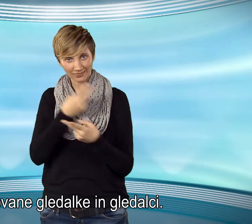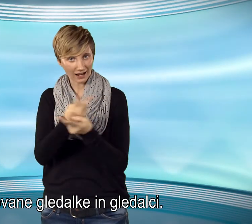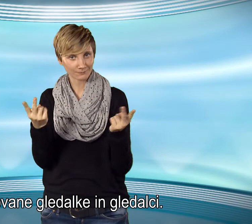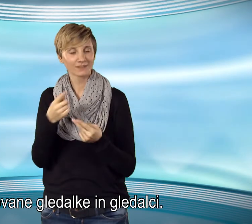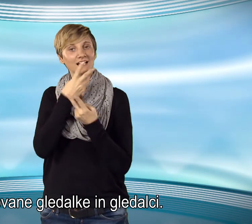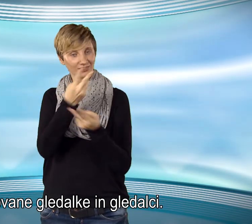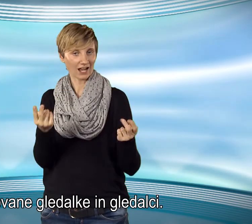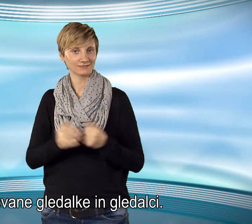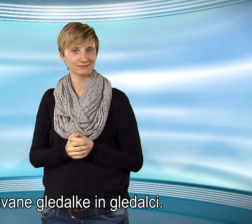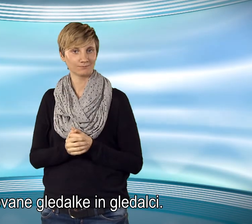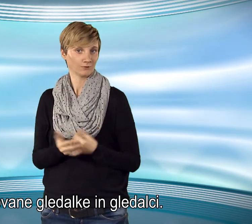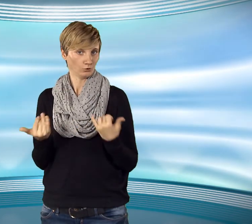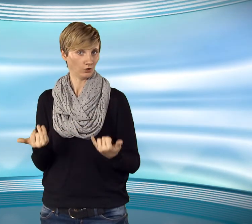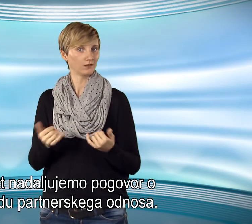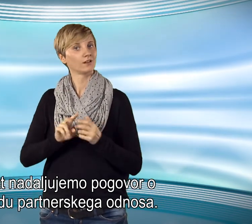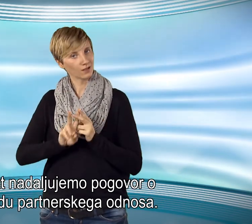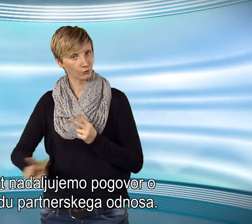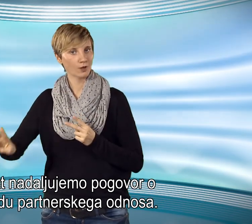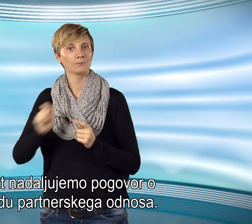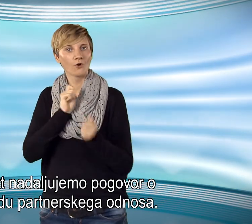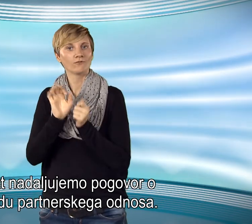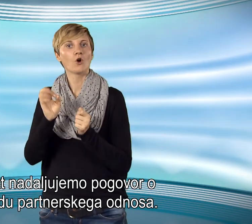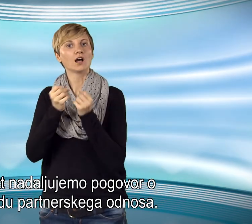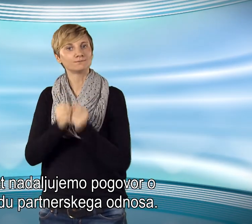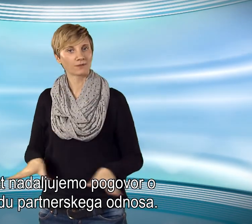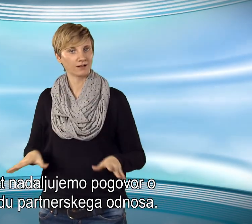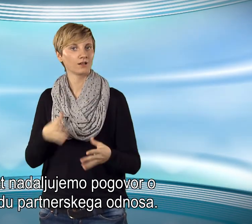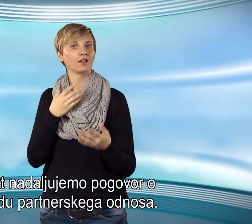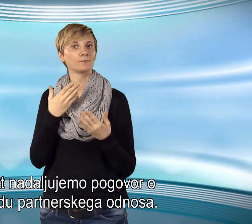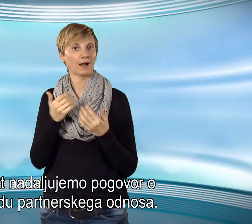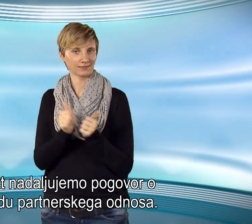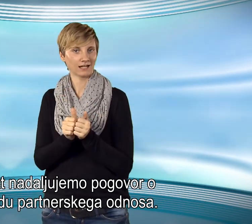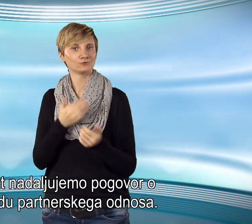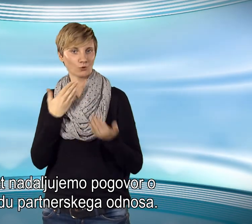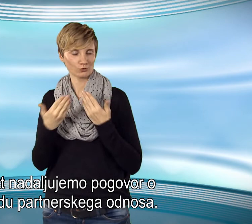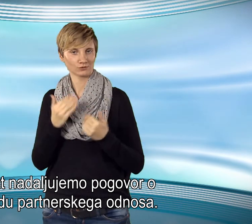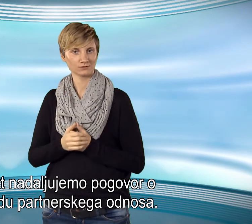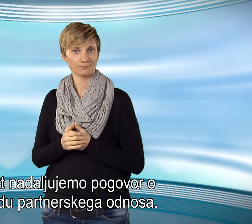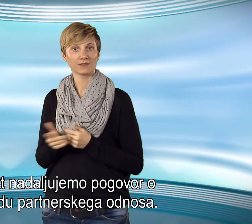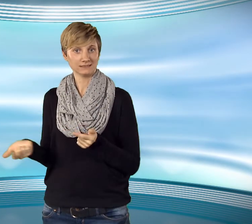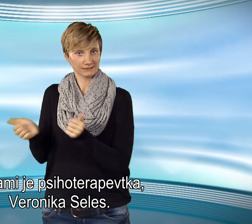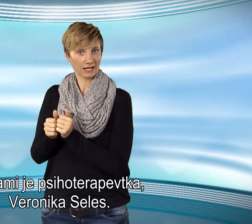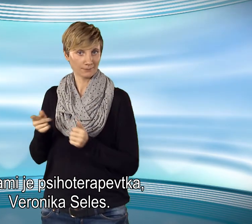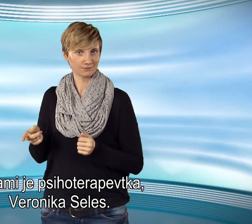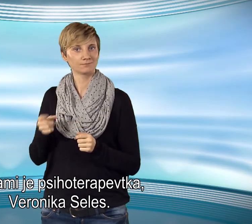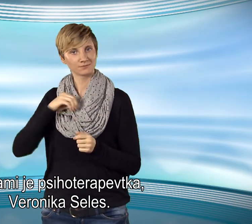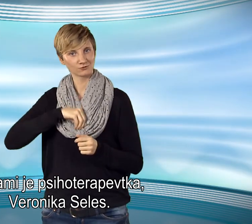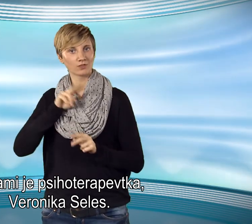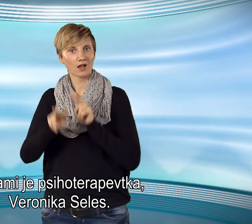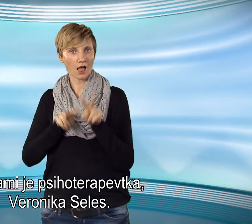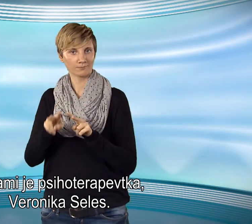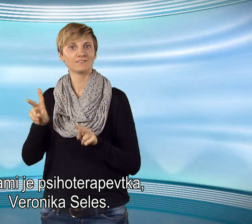Spoštovane gledalke in gledalci, tokrat nadaljujemo pogovor o razpadu partnerskega odnosa. Z nami